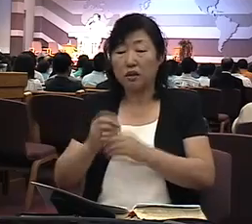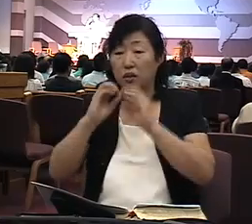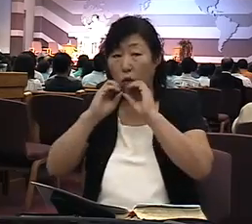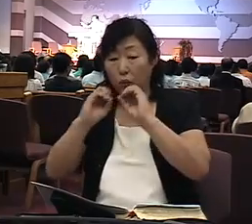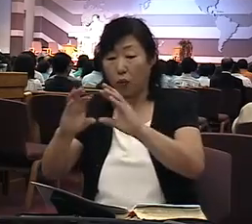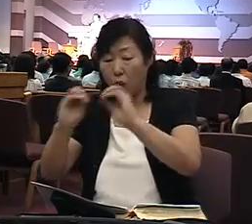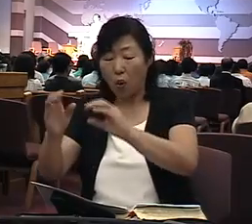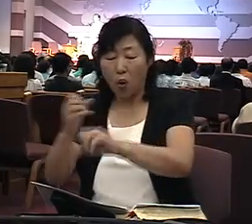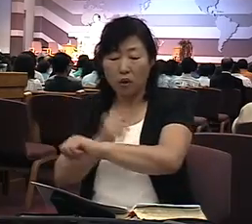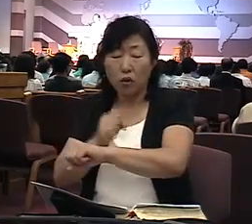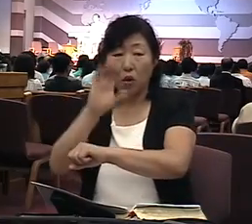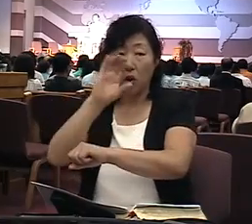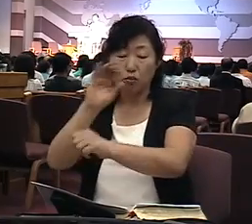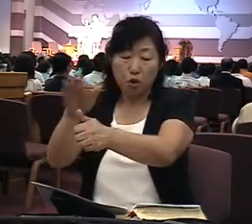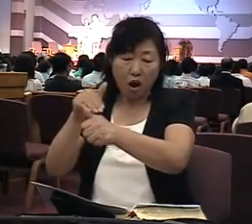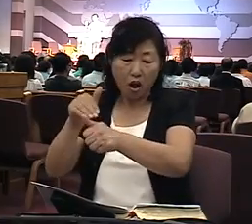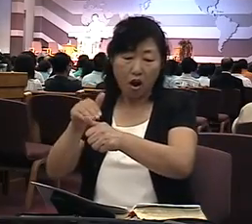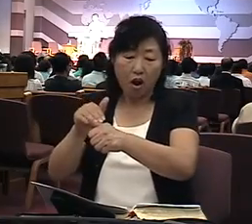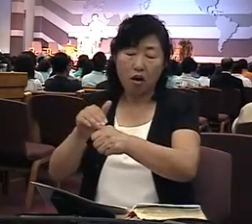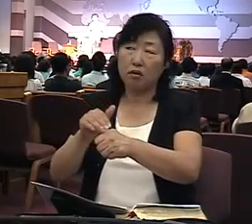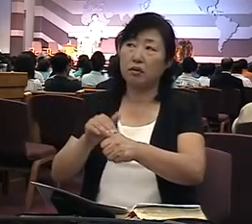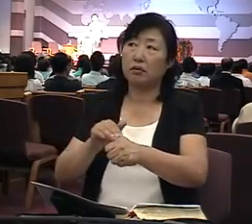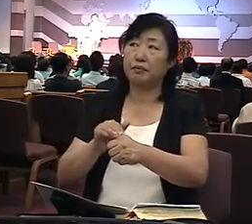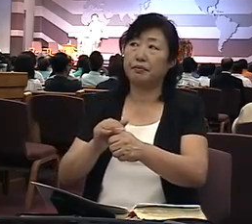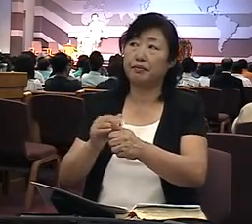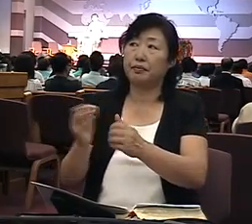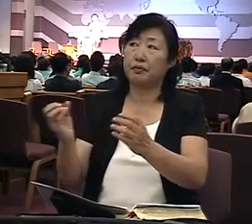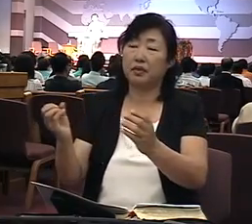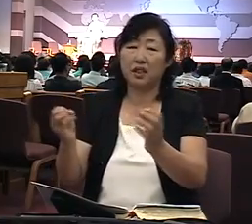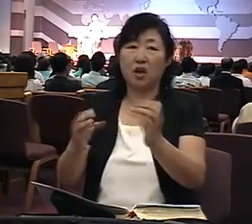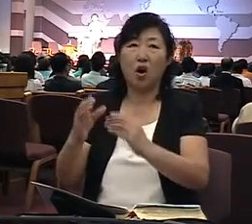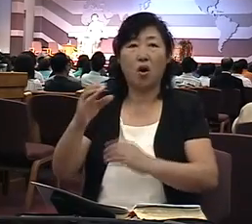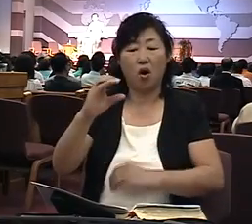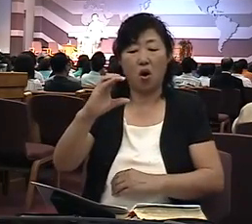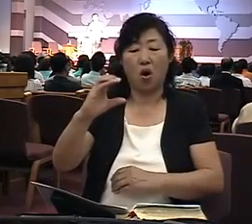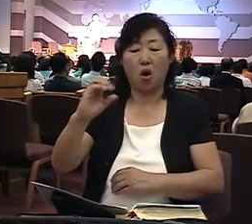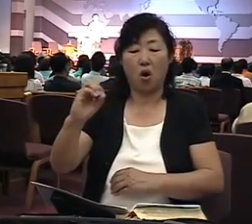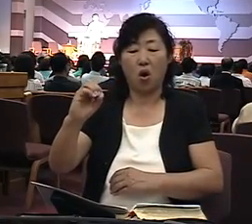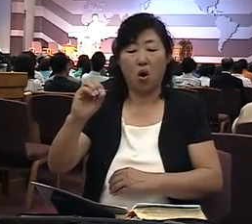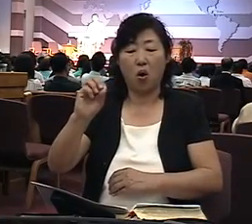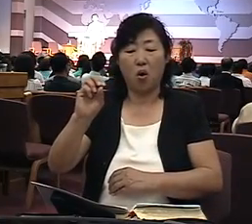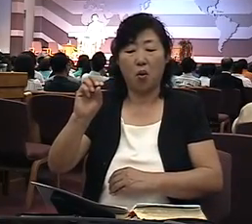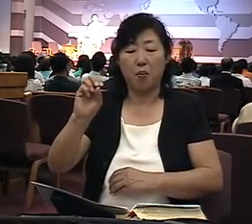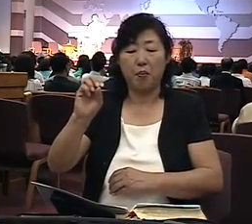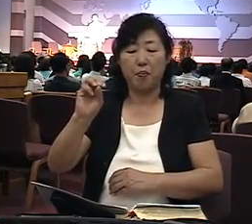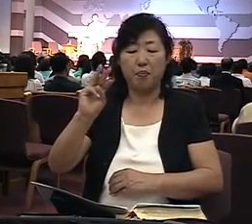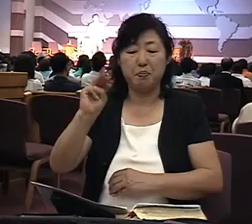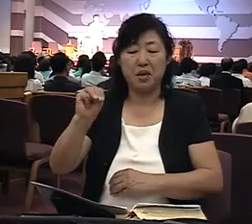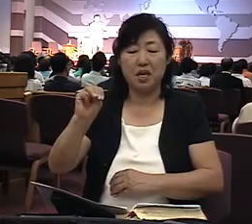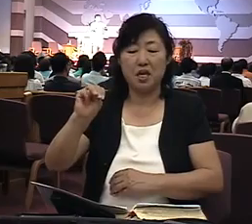전도하도록 보내십니다. 커미션 하십니다. 커미션. 여러분 이게 참 중요하죠. 제자